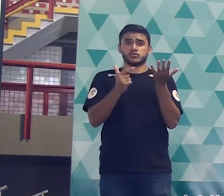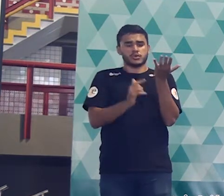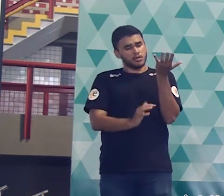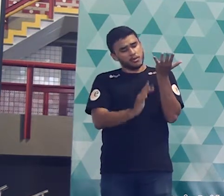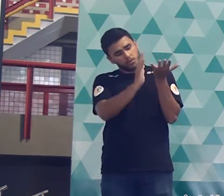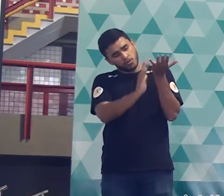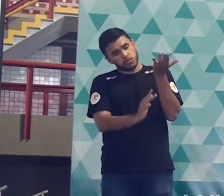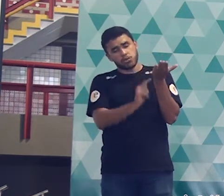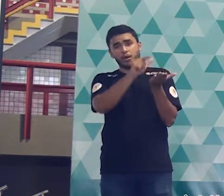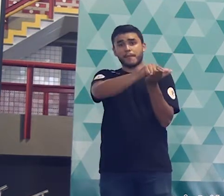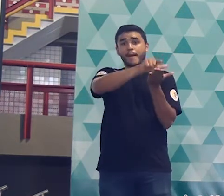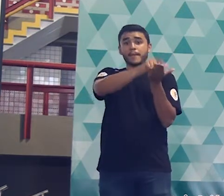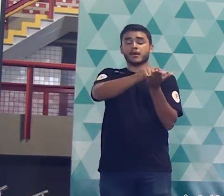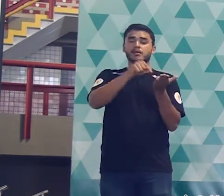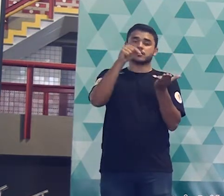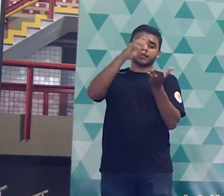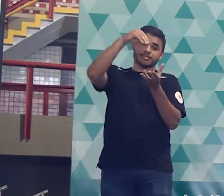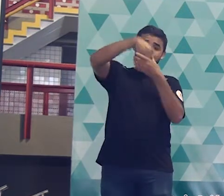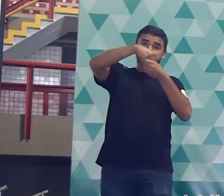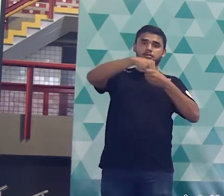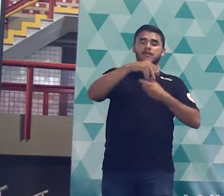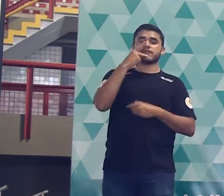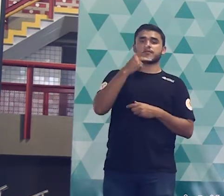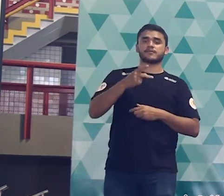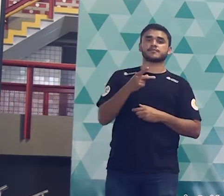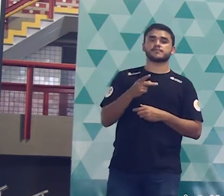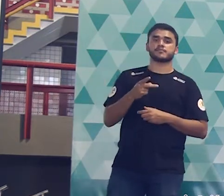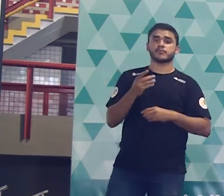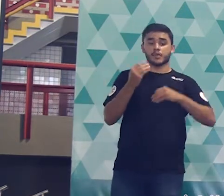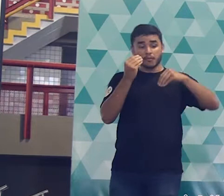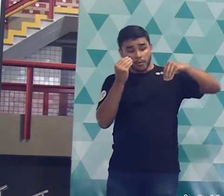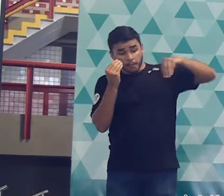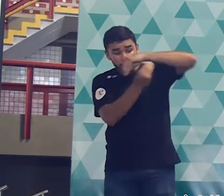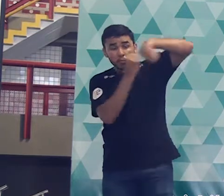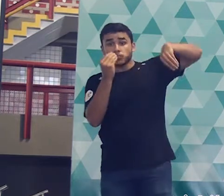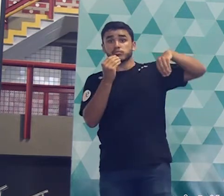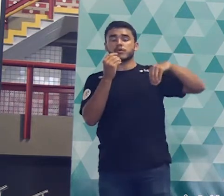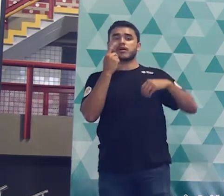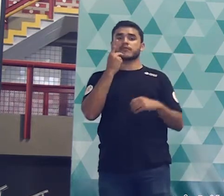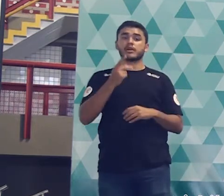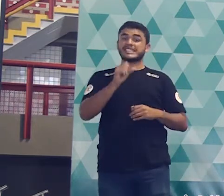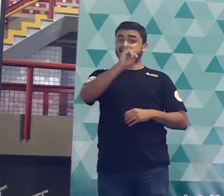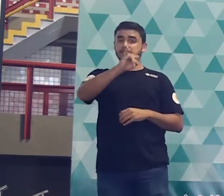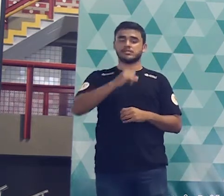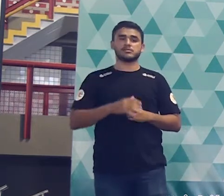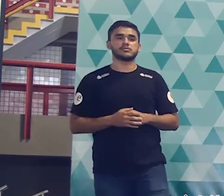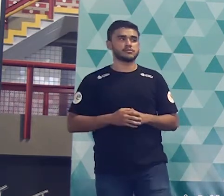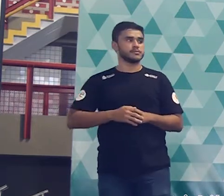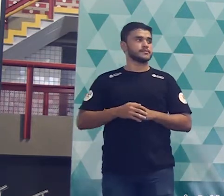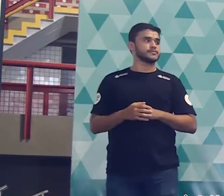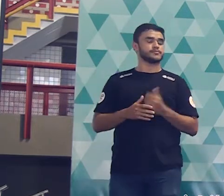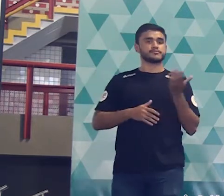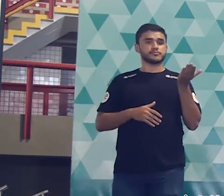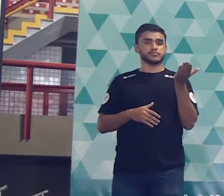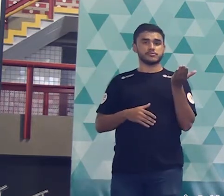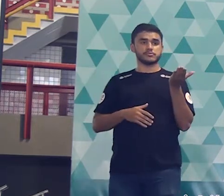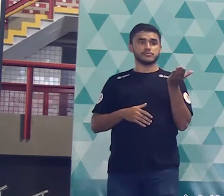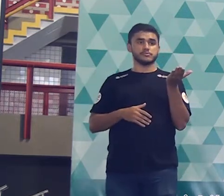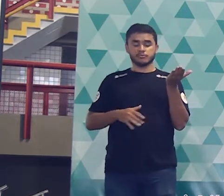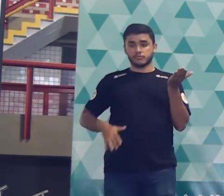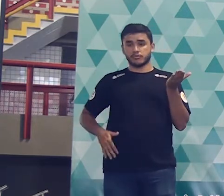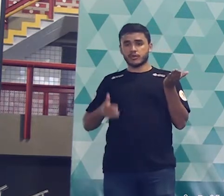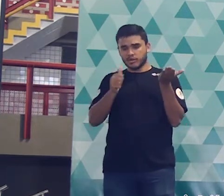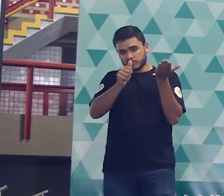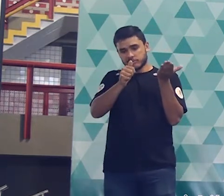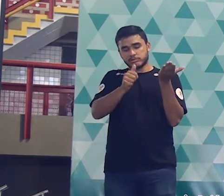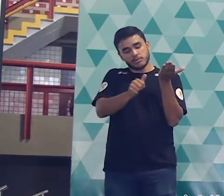por que ele não pega fogo? Porque ele não tem a energia de ativação. Porque se eu pegasse esse material e aqui embaixo eu colocasse um